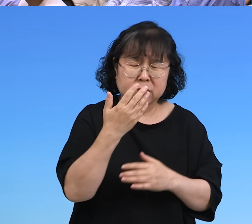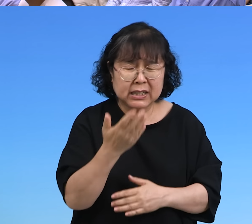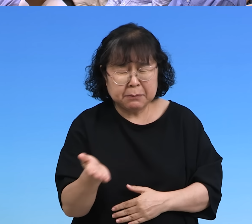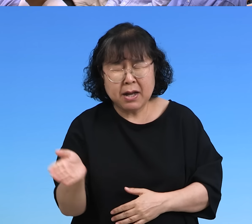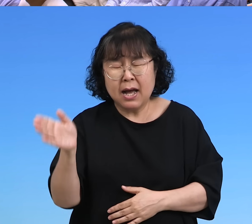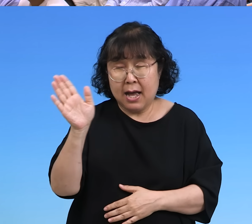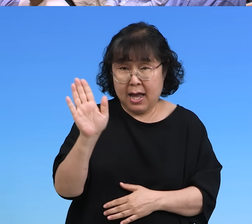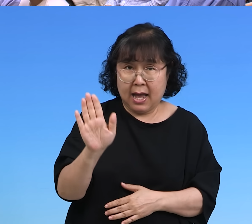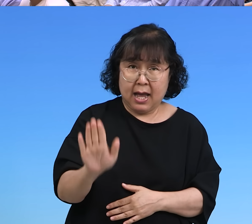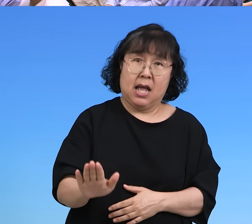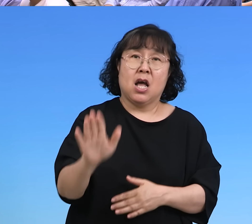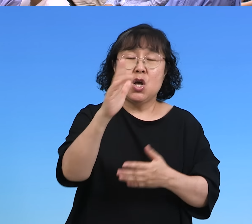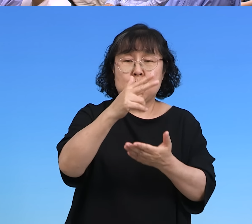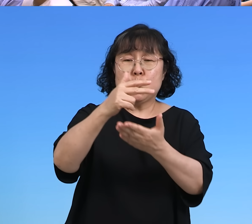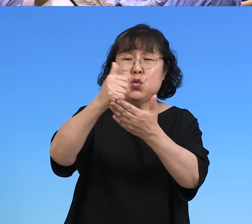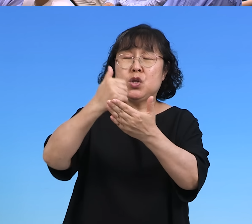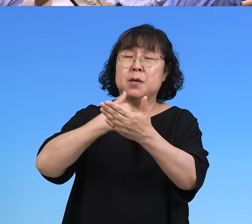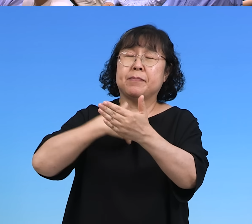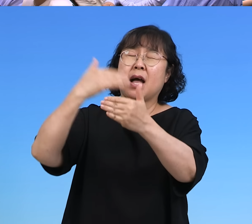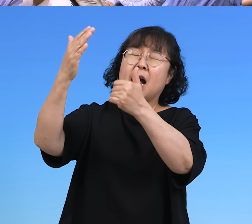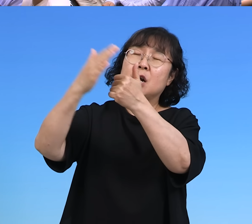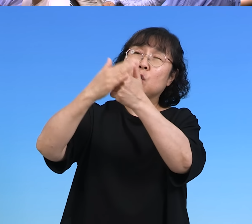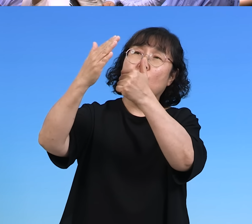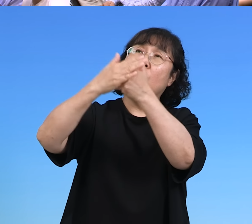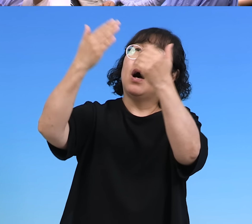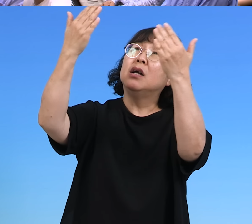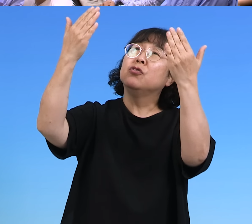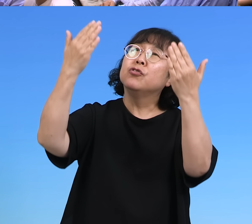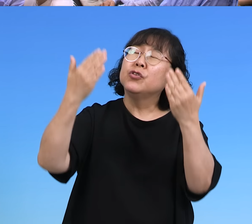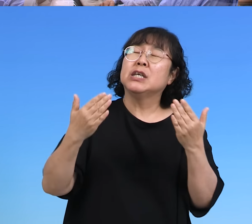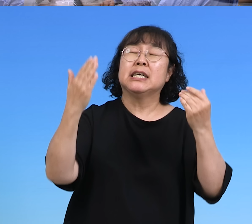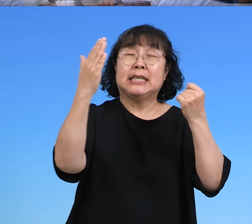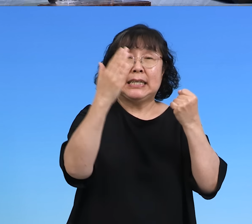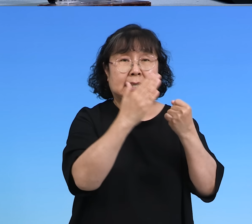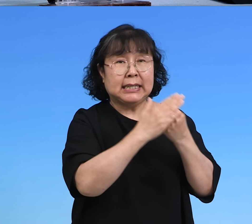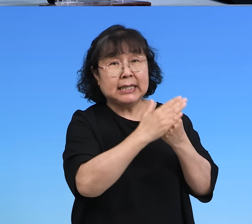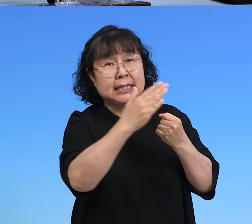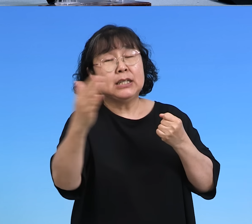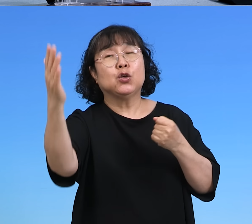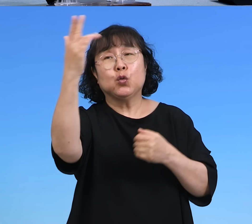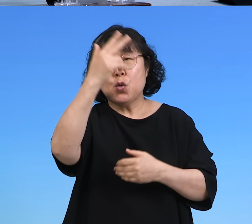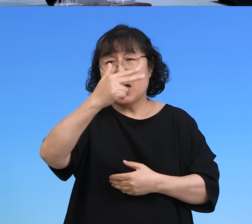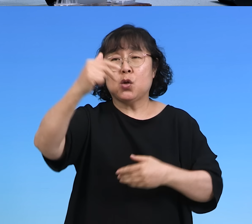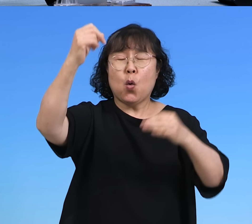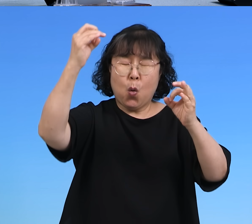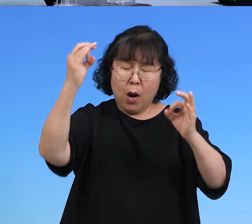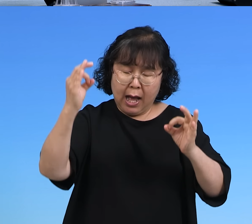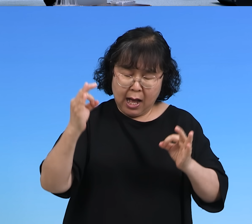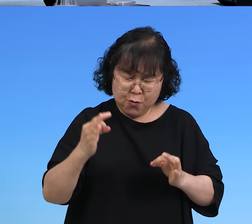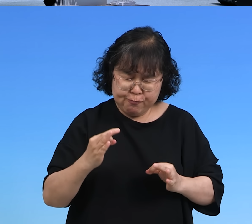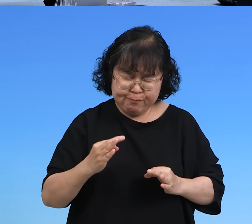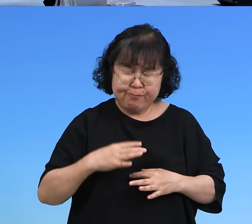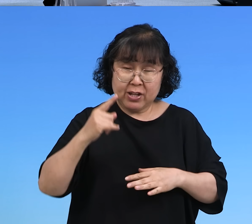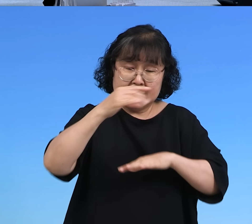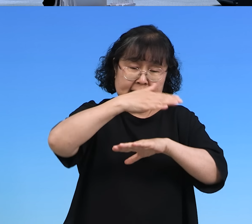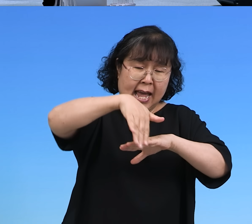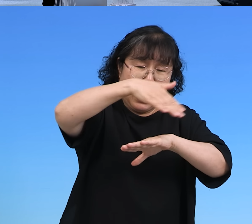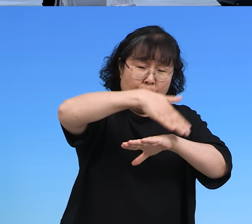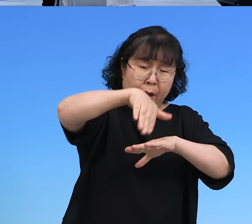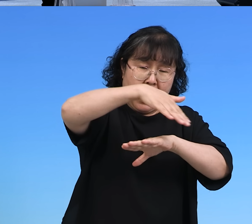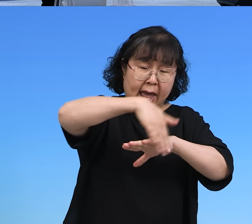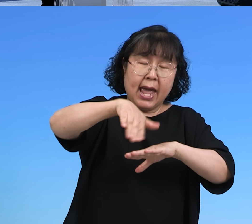주님 날 도우시니, 여러분 이게 겸손이에요. 주의 놀라운 그 계획을